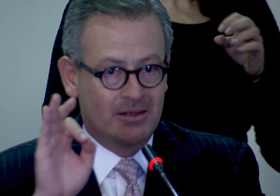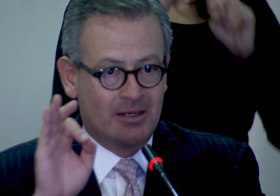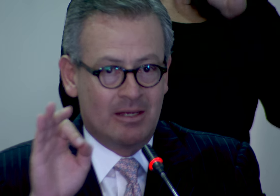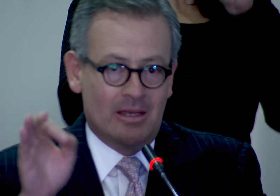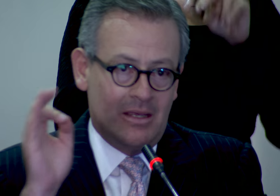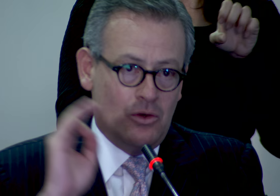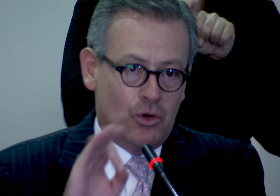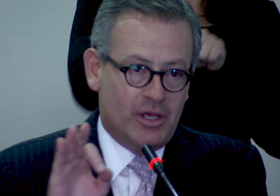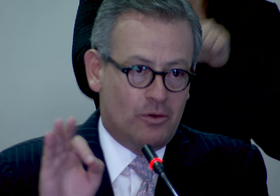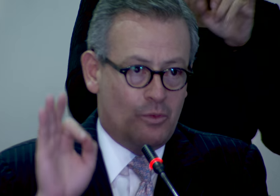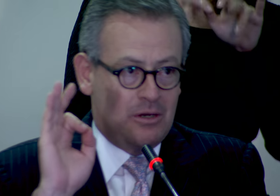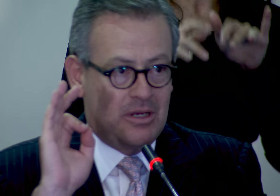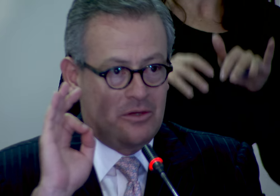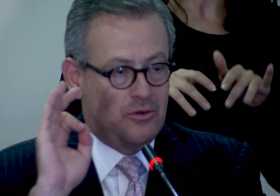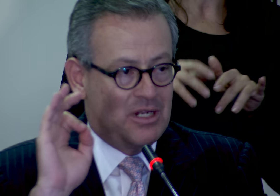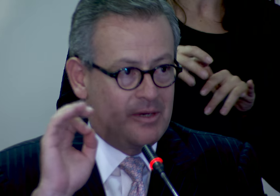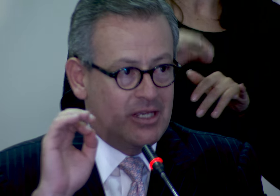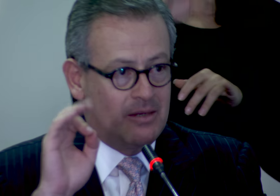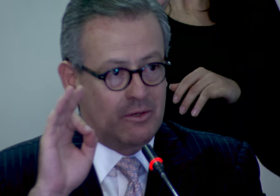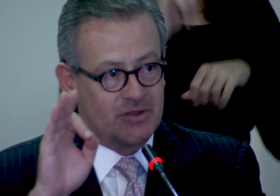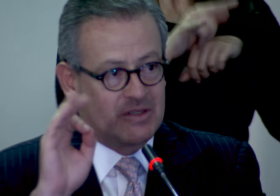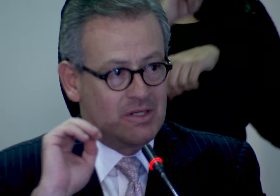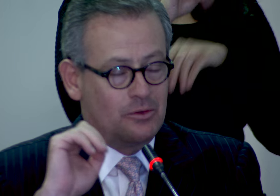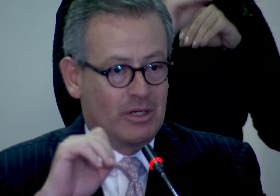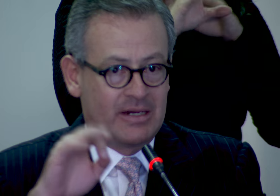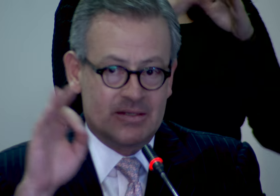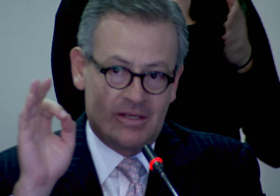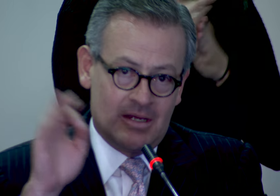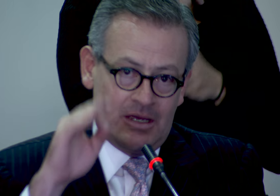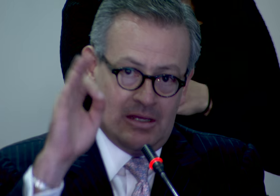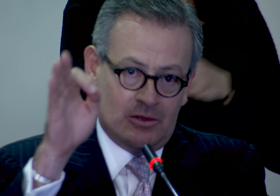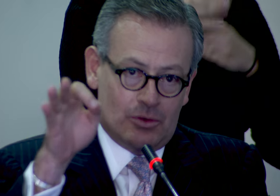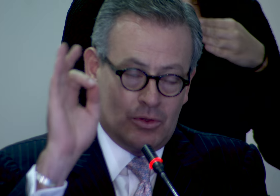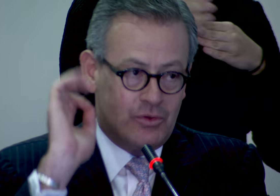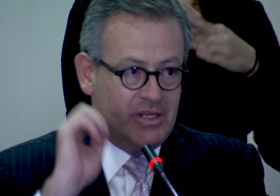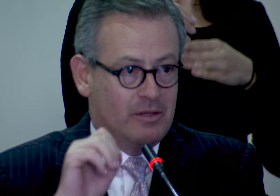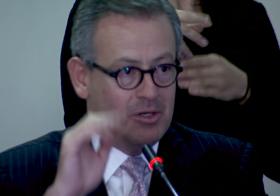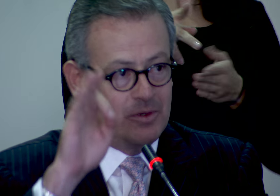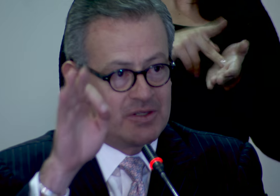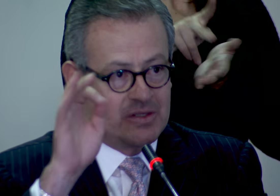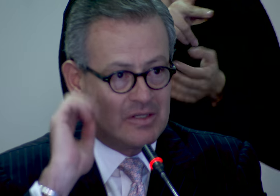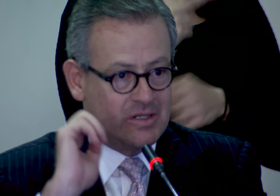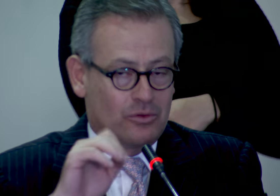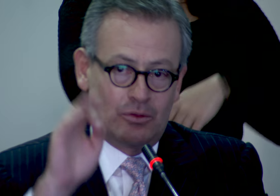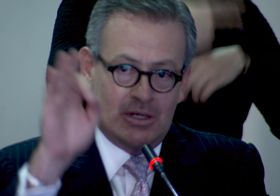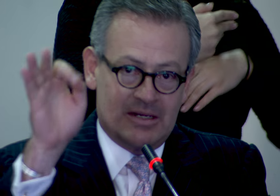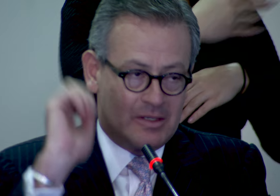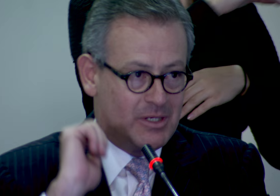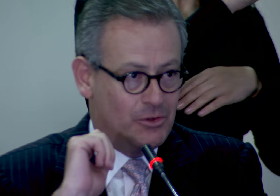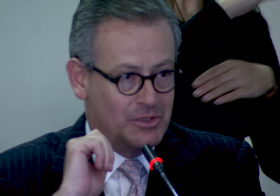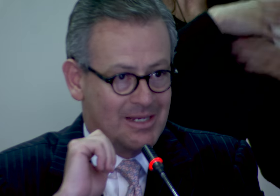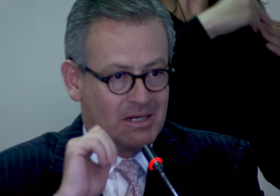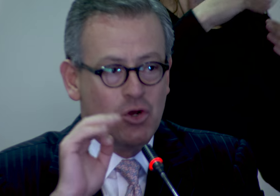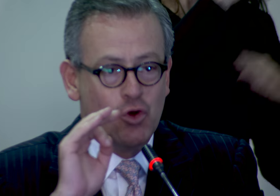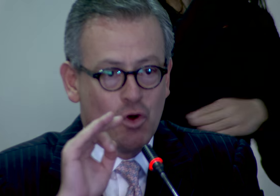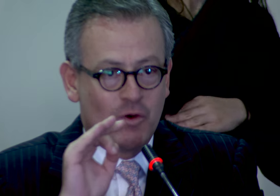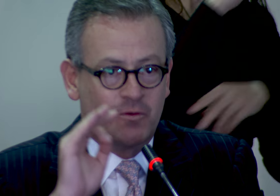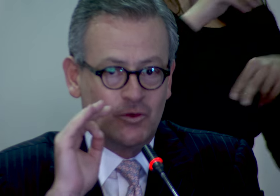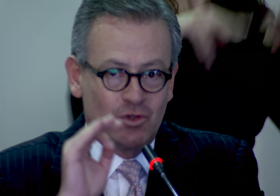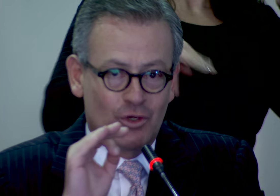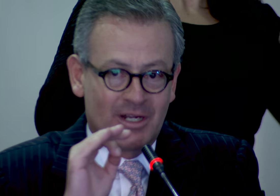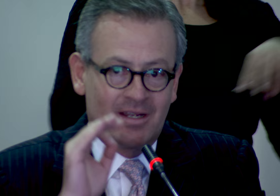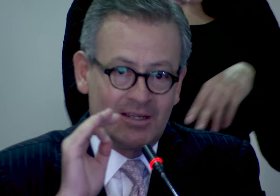internet y hoy en un vuelo a las 2 de la mañana me cuesta $100 y dentro de 2 días me cuesta $700 a mediodía.